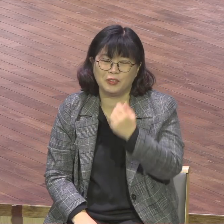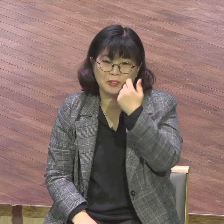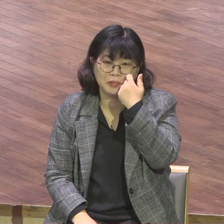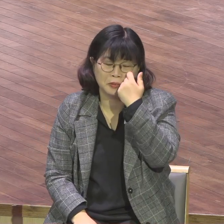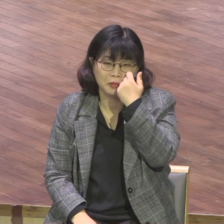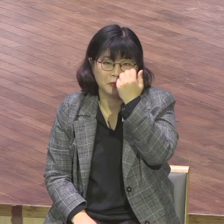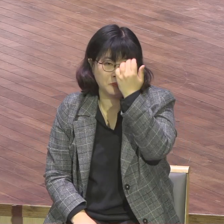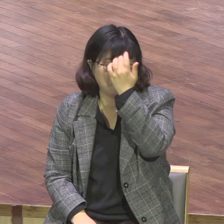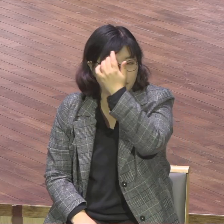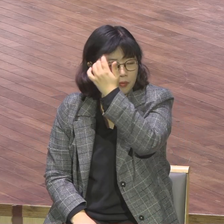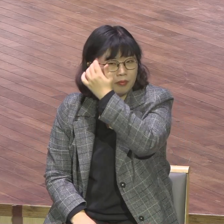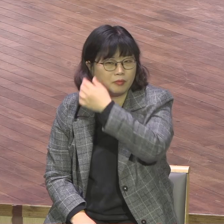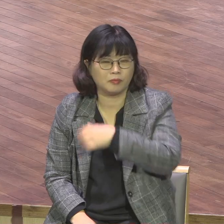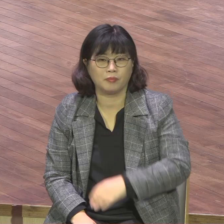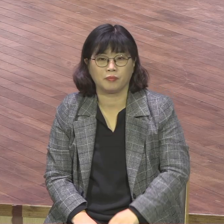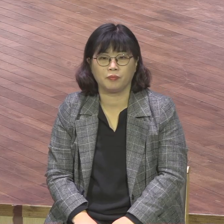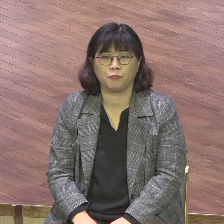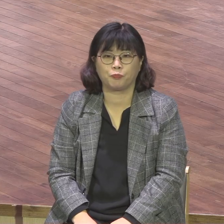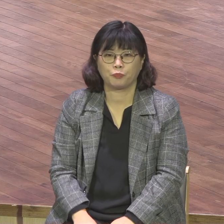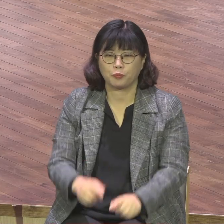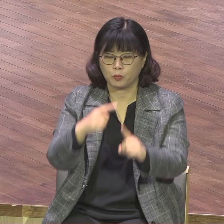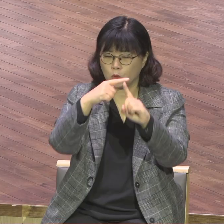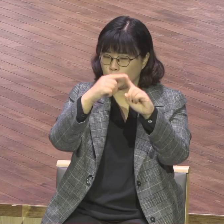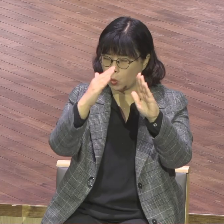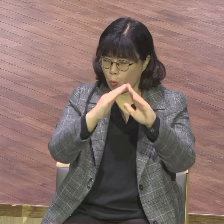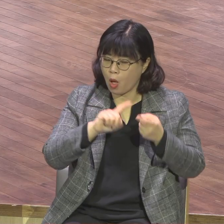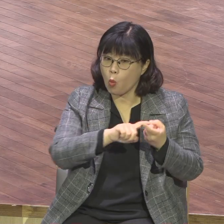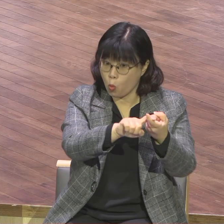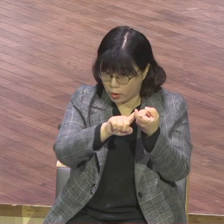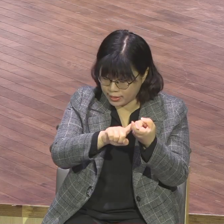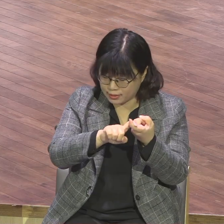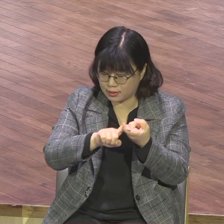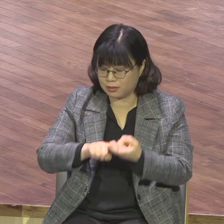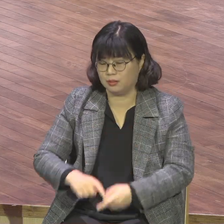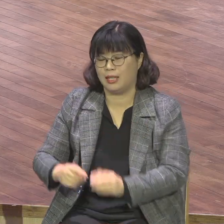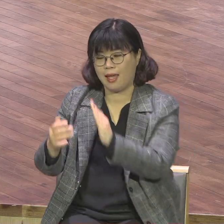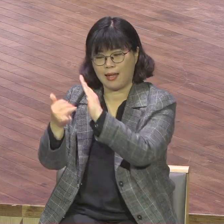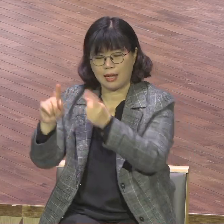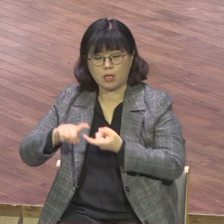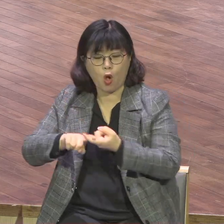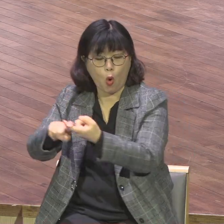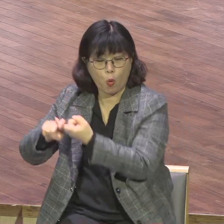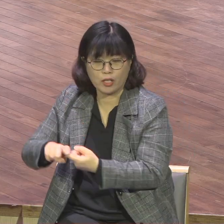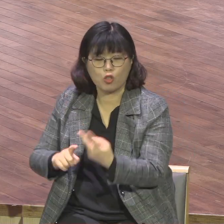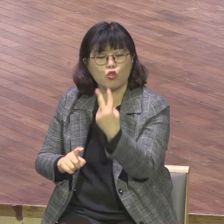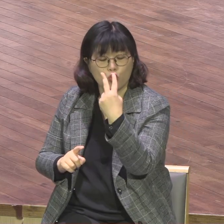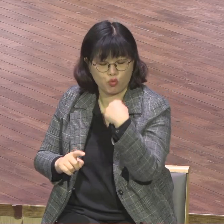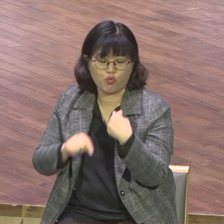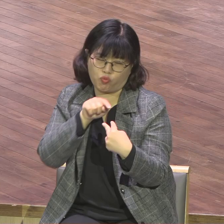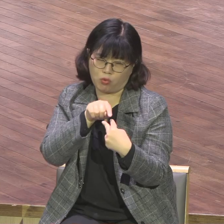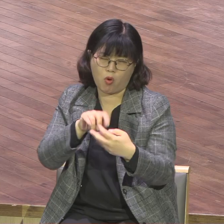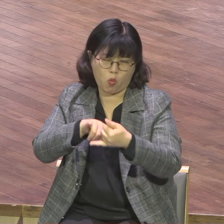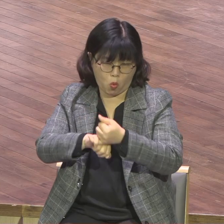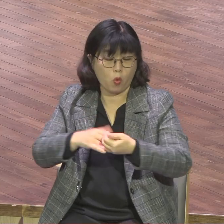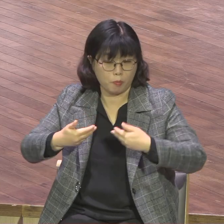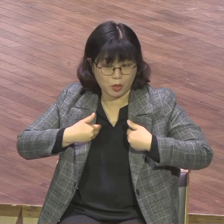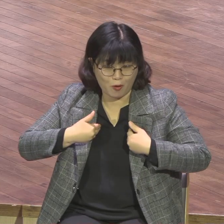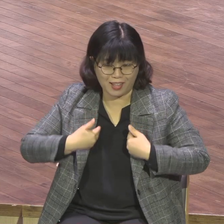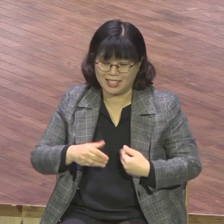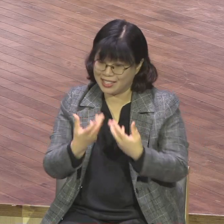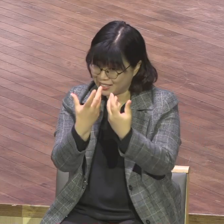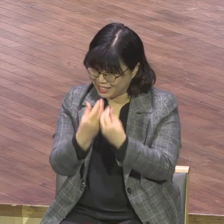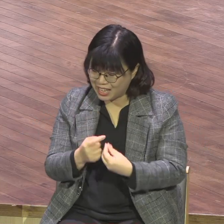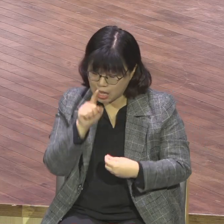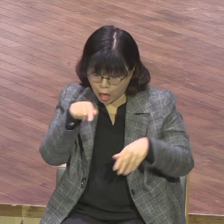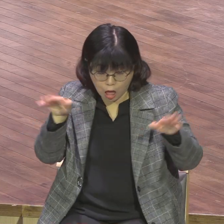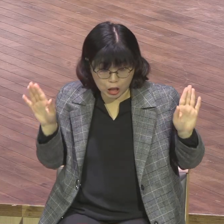복음적 원리스. 이것은요 237 나라 5천 종족 이 복음화를 위한 양날개예요. 교회의